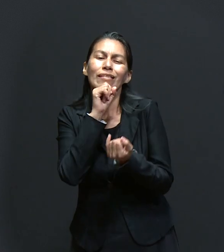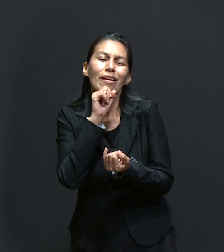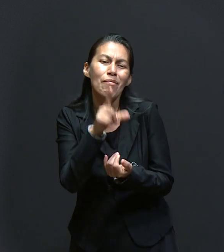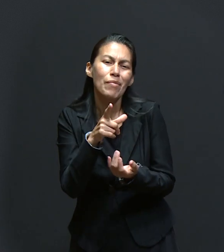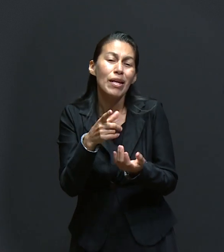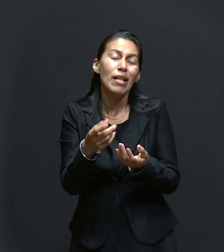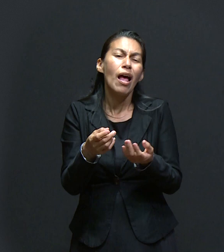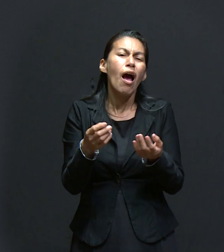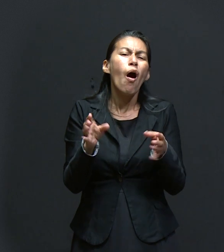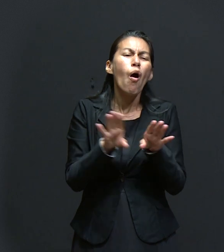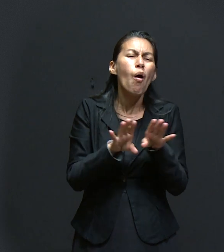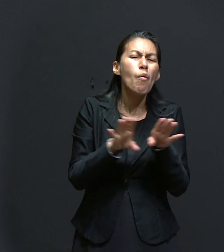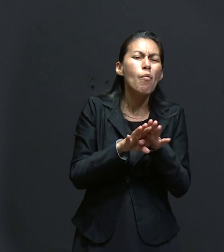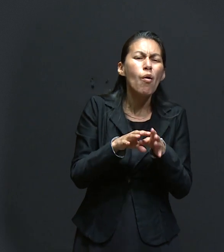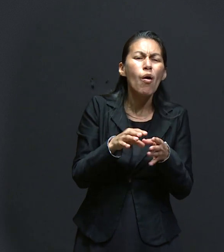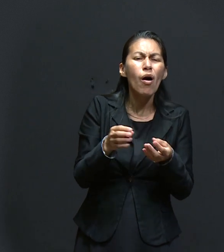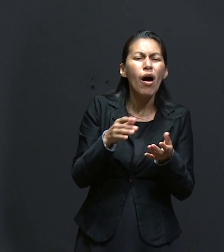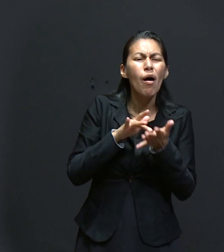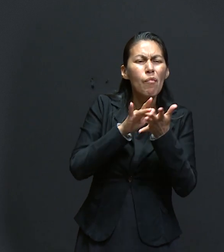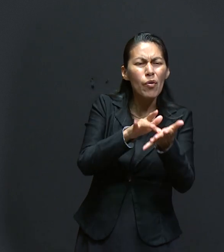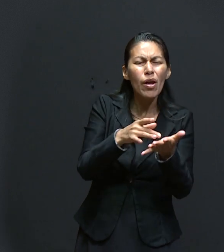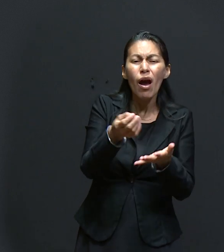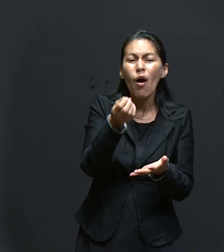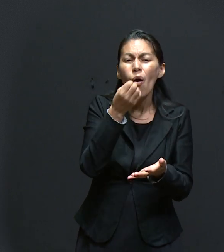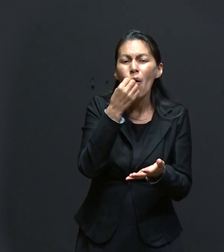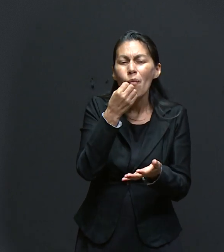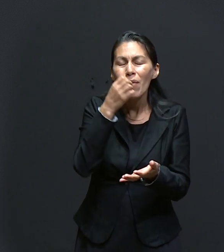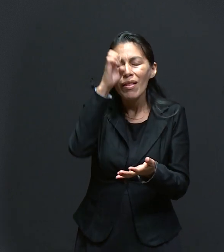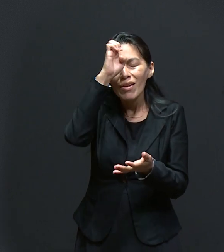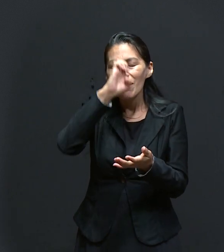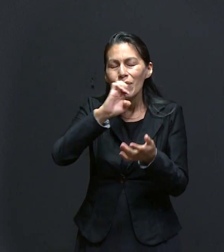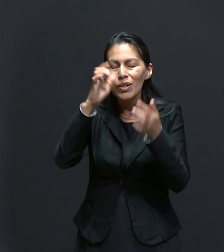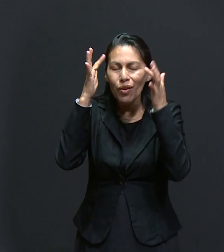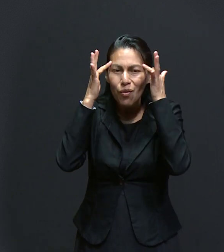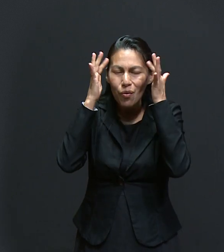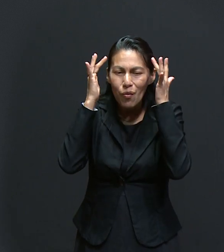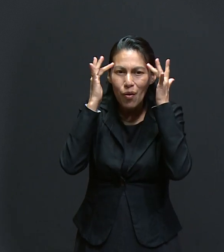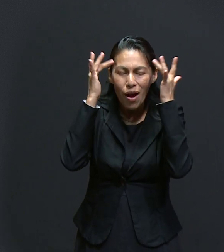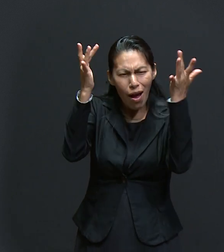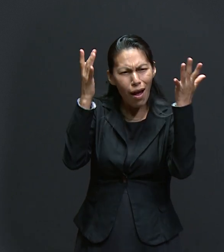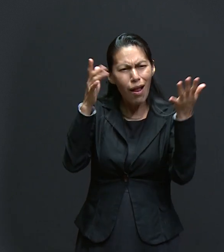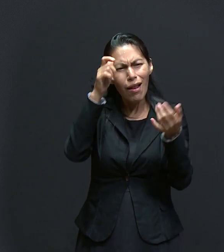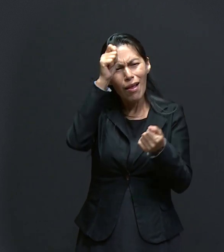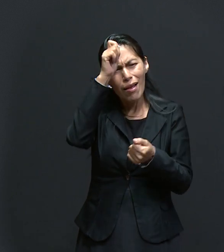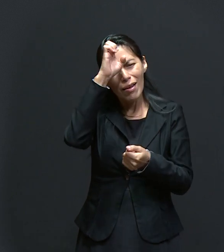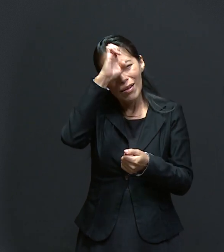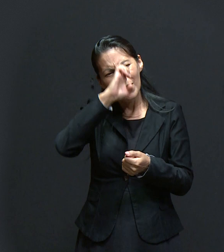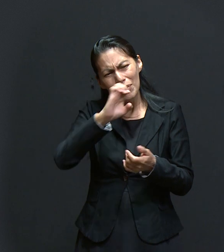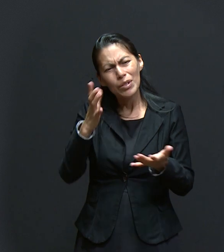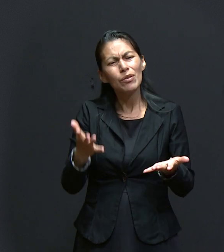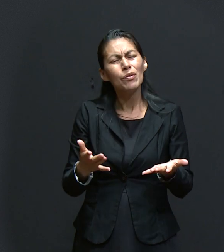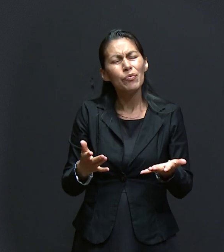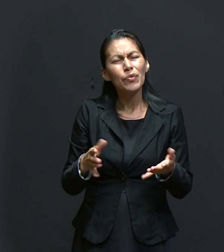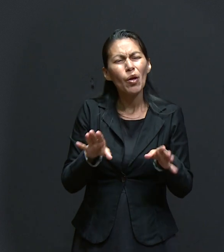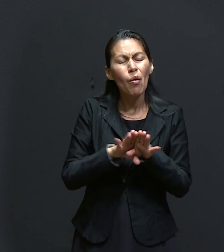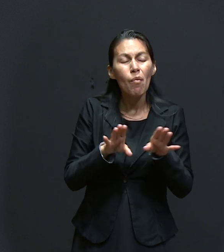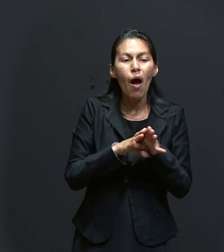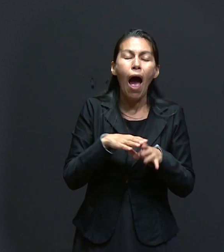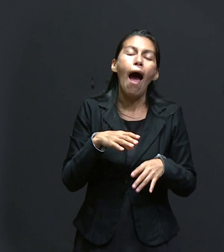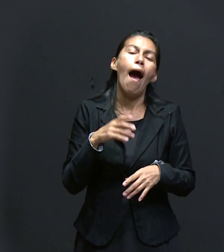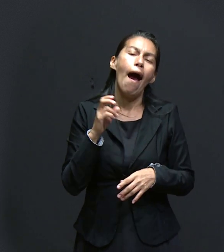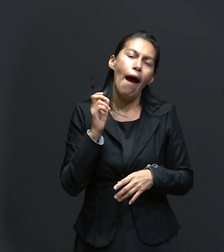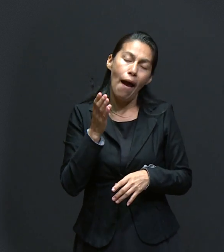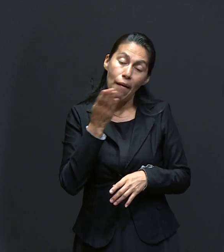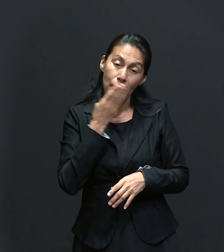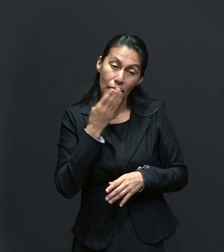para ucrania en el caso que tú estás ayudando a coordinar digamos en estos tres proyectos canalizar canalizar